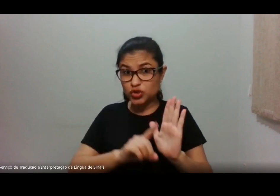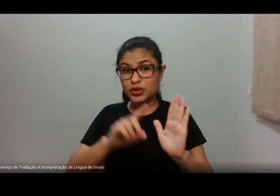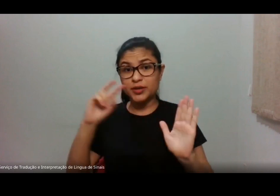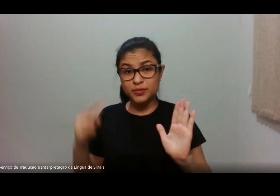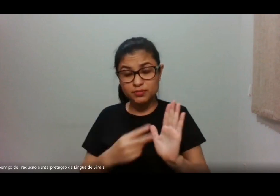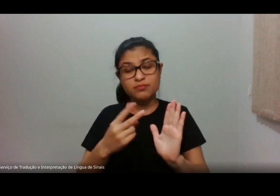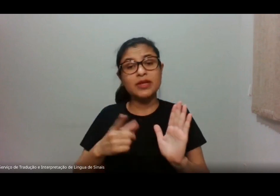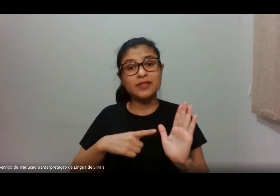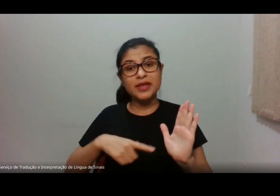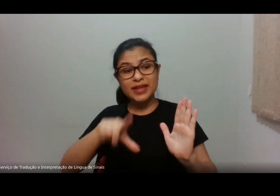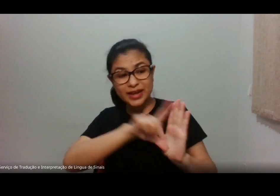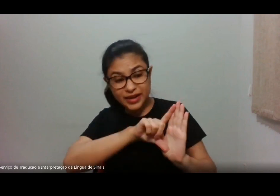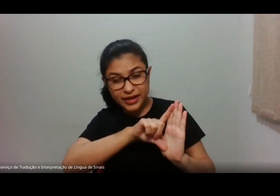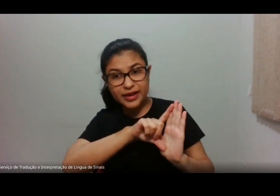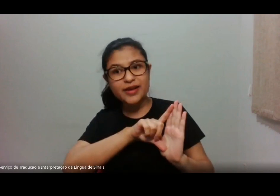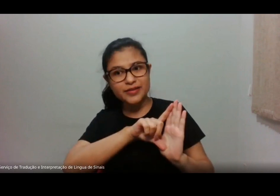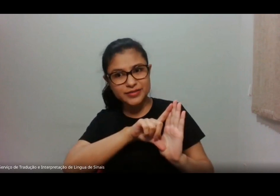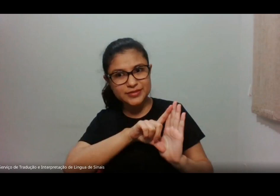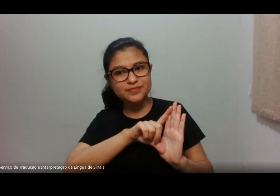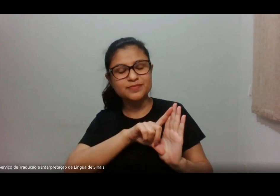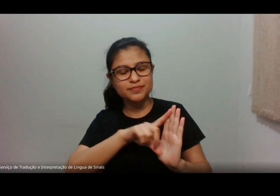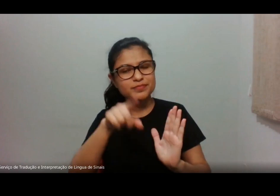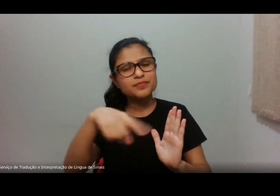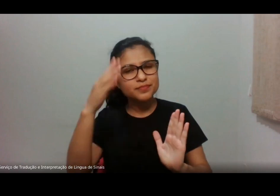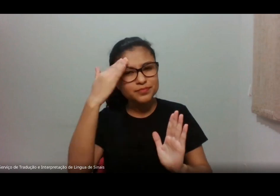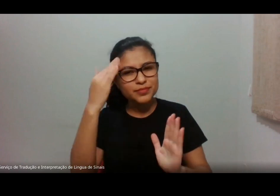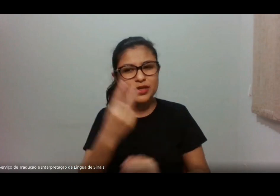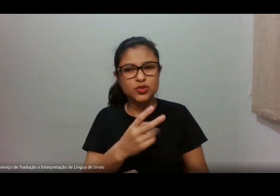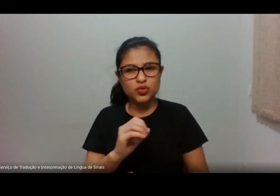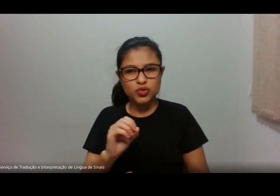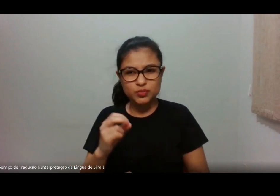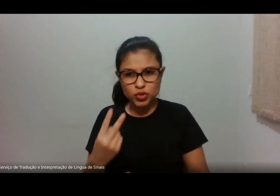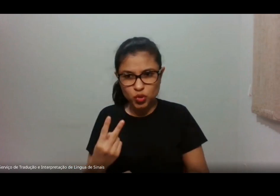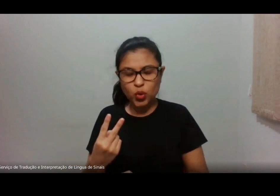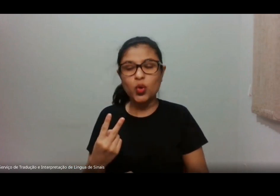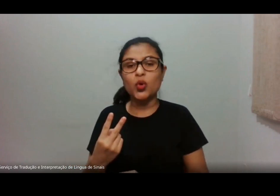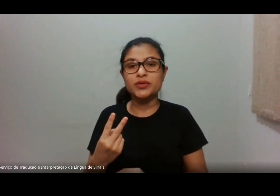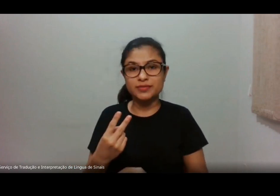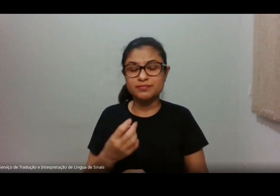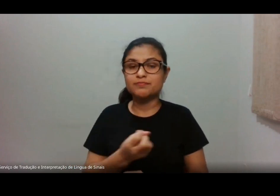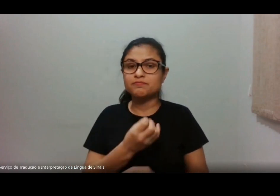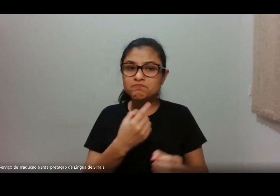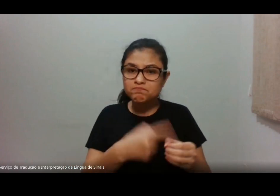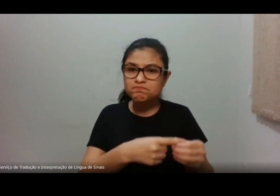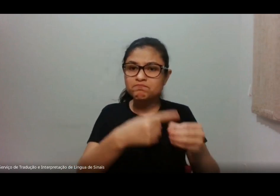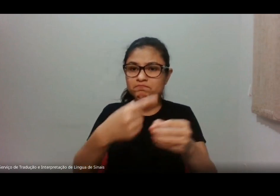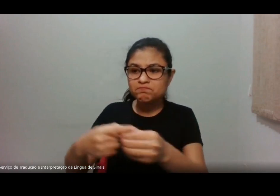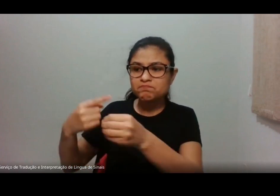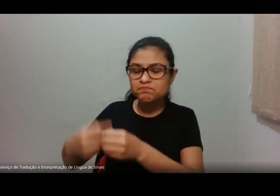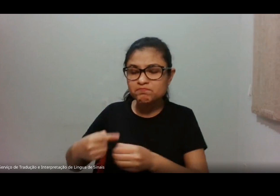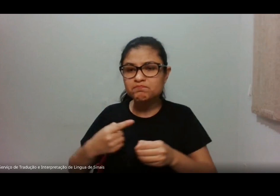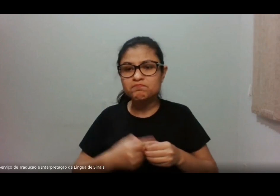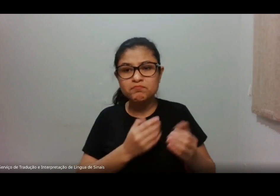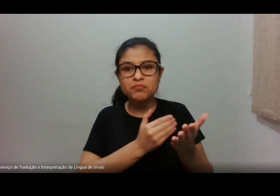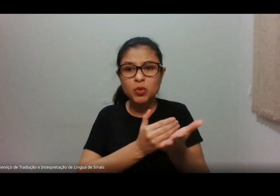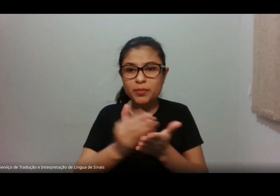reconhecimento dos direitos começa a aparecer na legislação. Vocês já devem saber, em 2002, por exemplo, municípios que começa